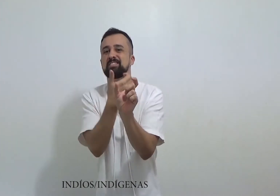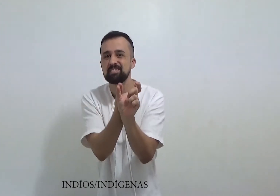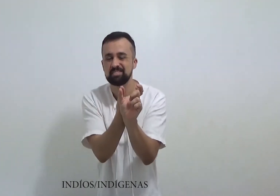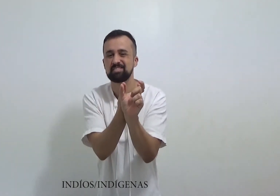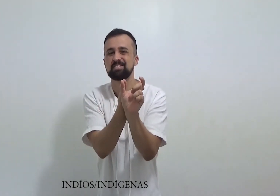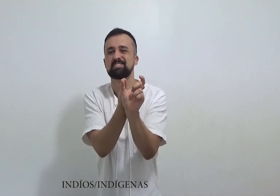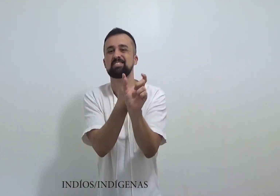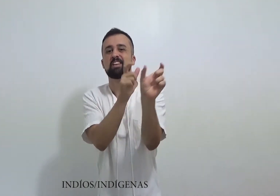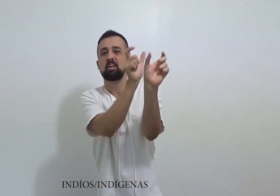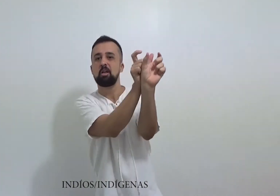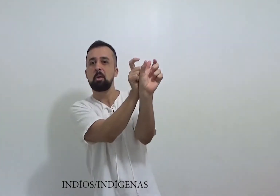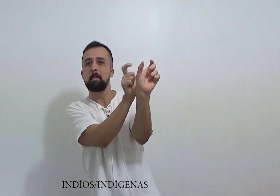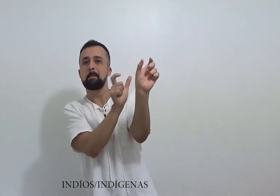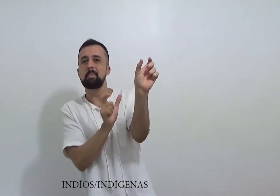São sinônimas?